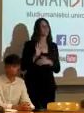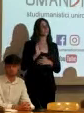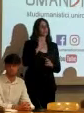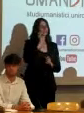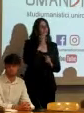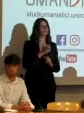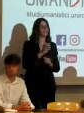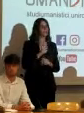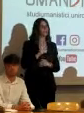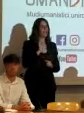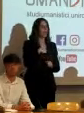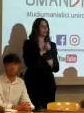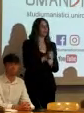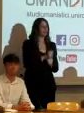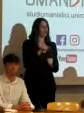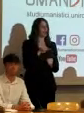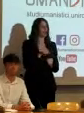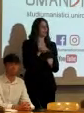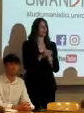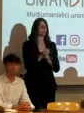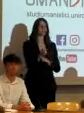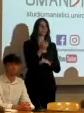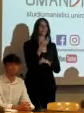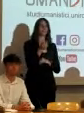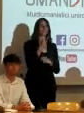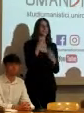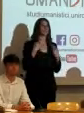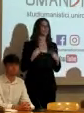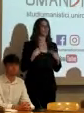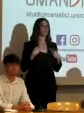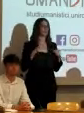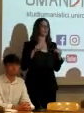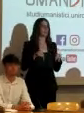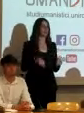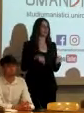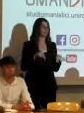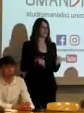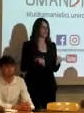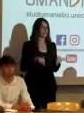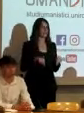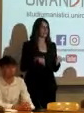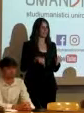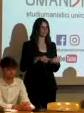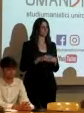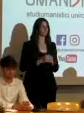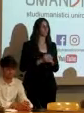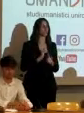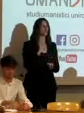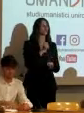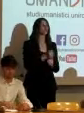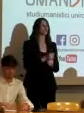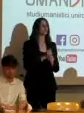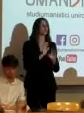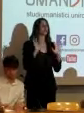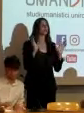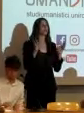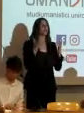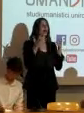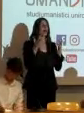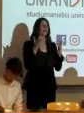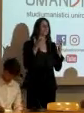la storia ci insegna a vivere il presente. Nel caso della storia dell'arte, un presente davvero in